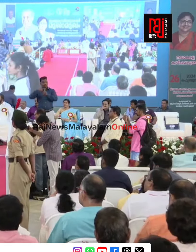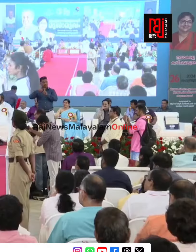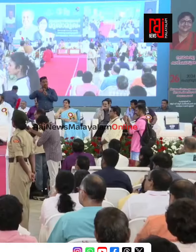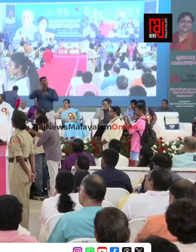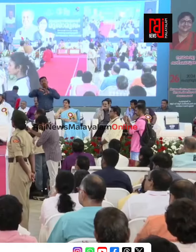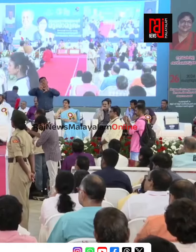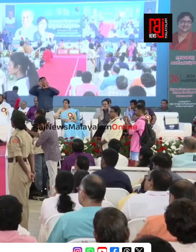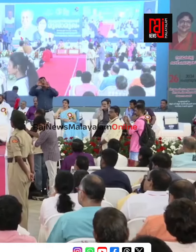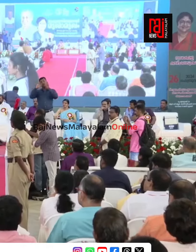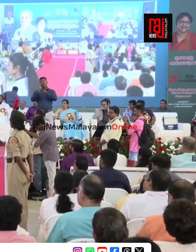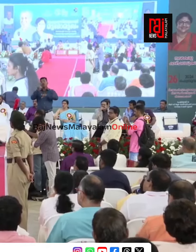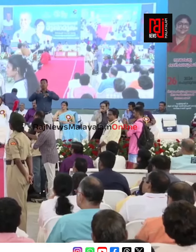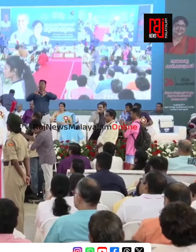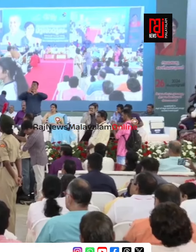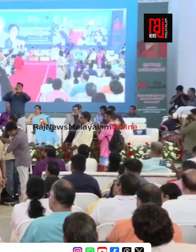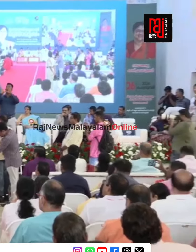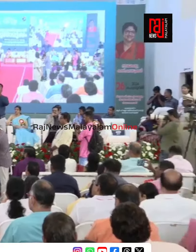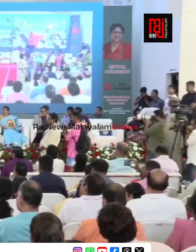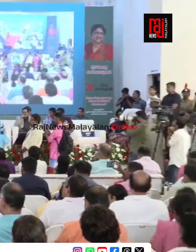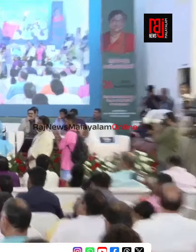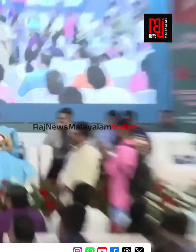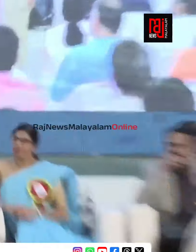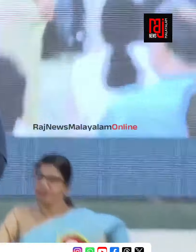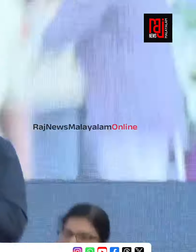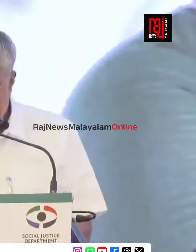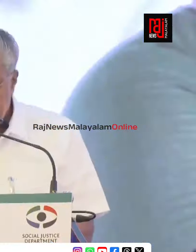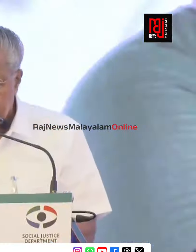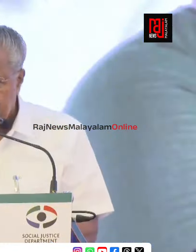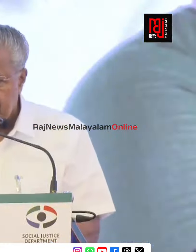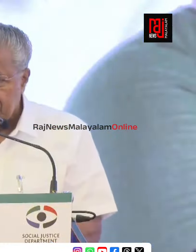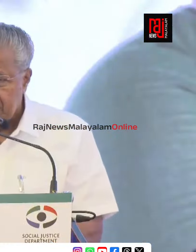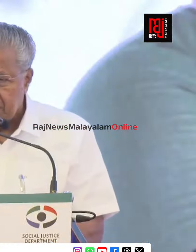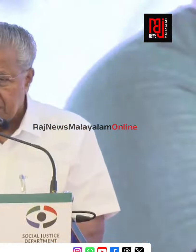ജനസംഖ്യ. അതിൽ 100 കോടി എന്ന് പറയുമ്പോൾ